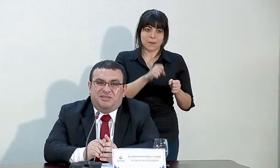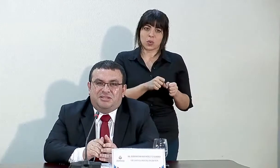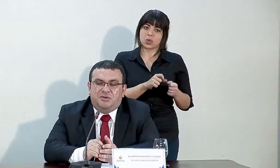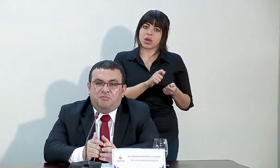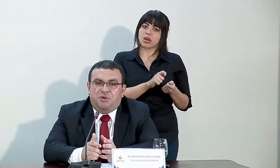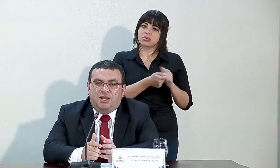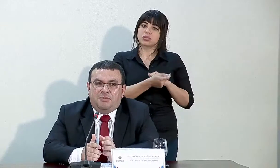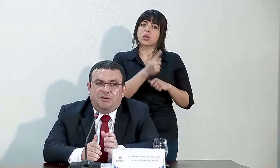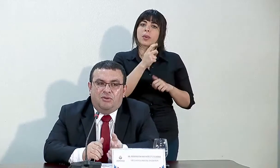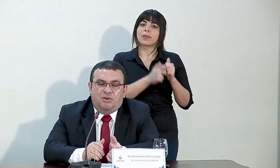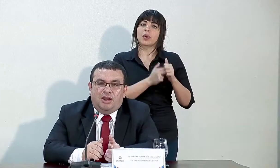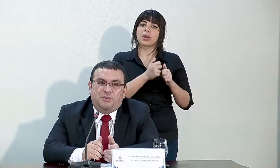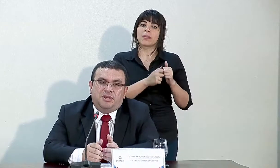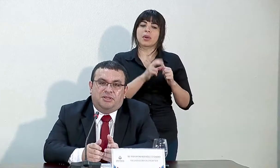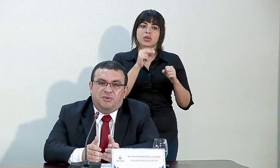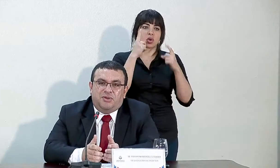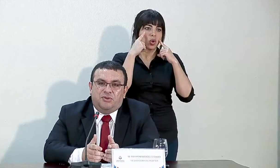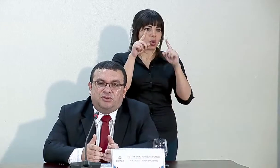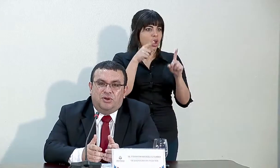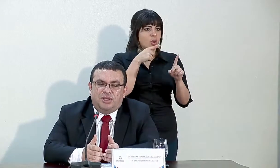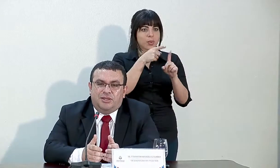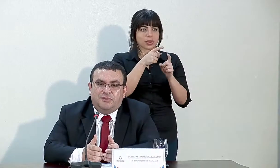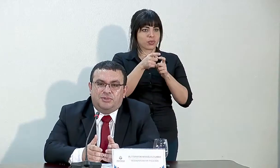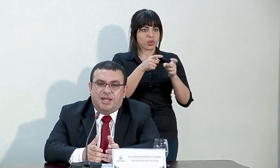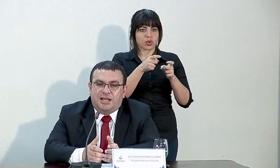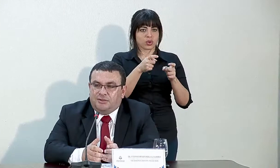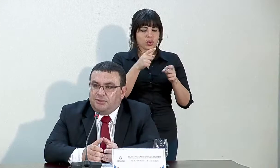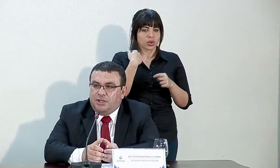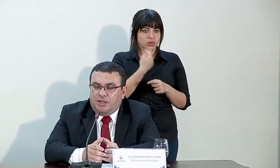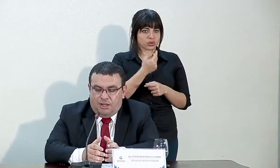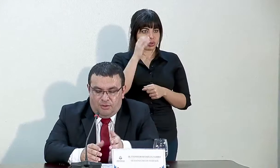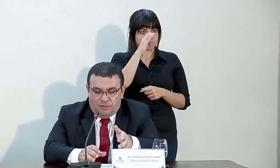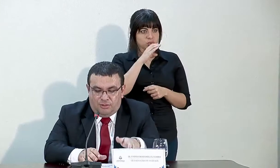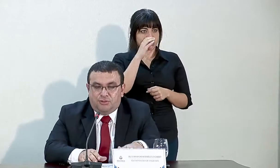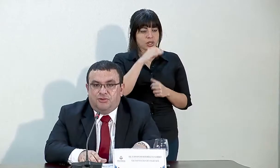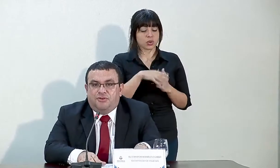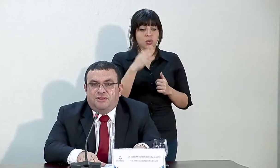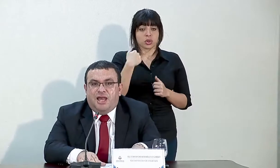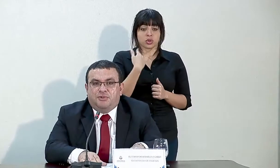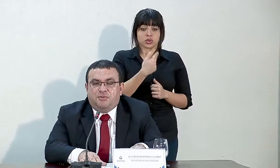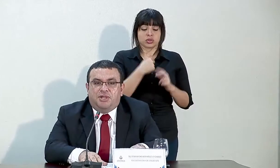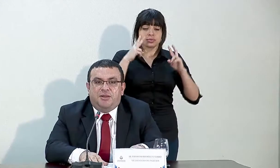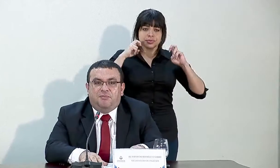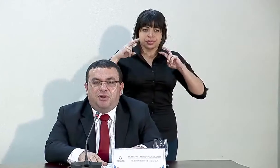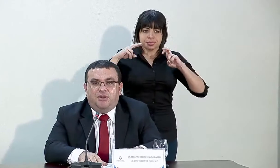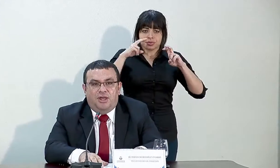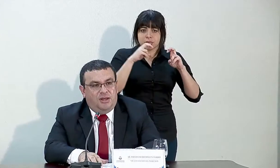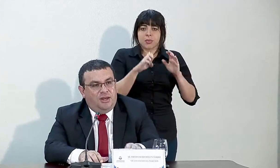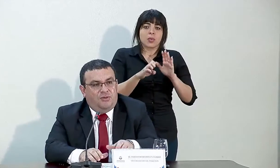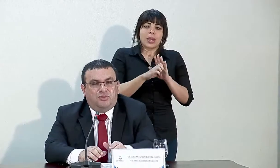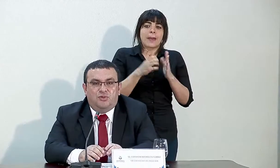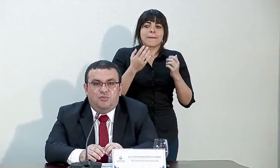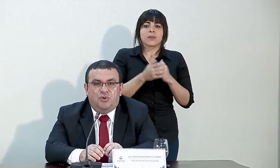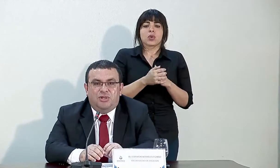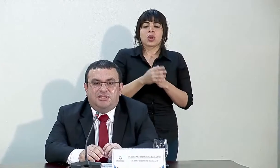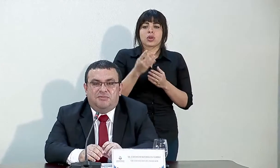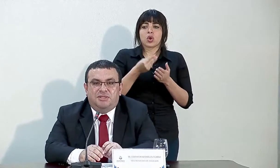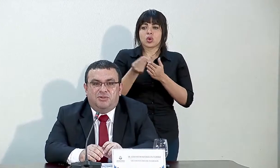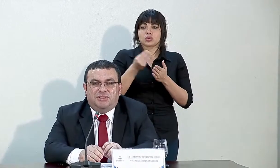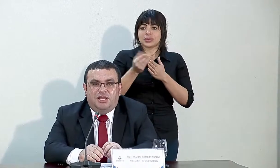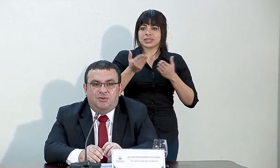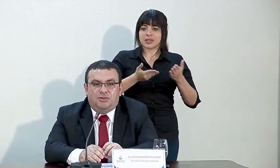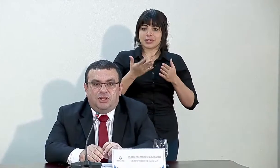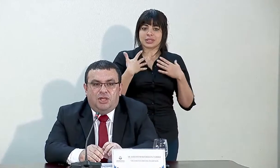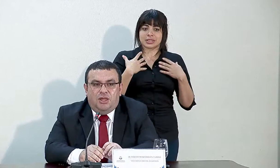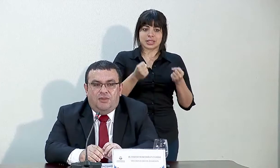bien convertirse en un problema y no lograr el objetivo de control que andamos buscando. Cuando nosotros revisamos, por ejemplo, en el consumo del